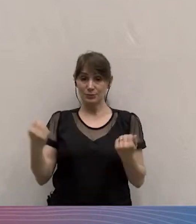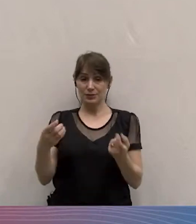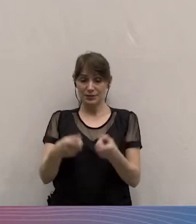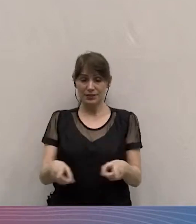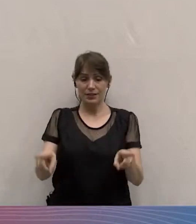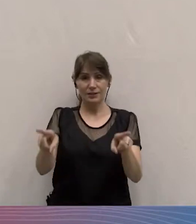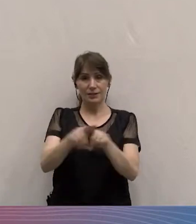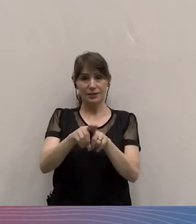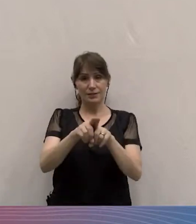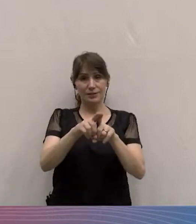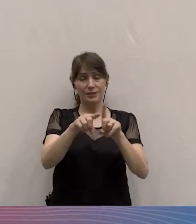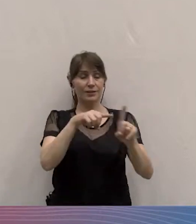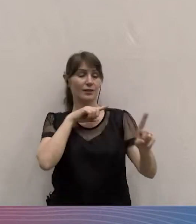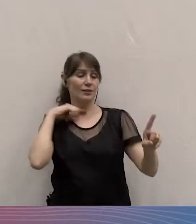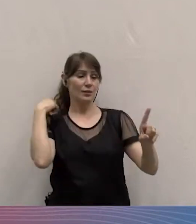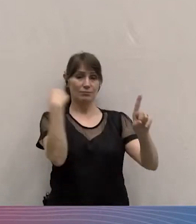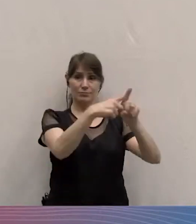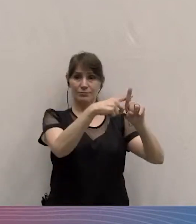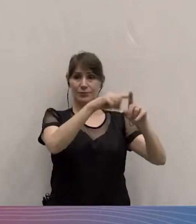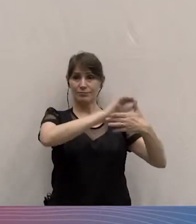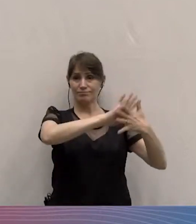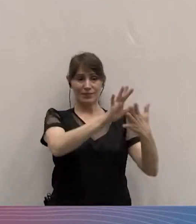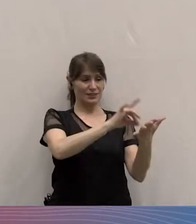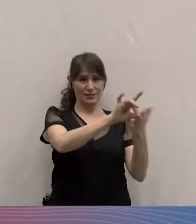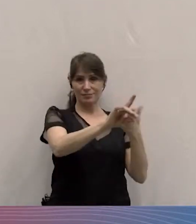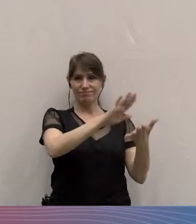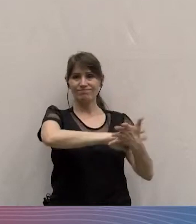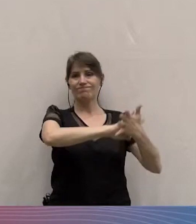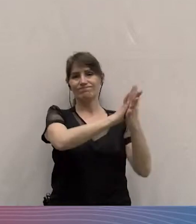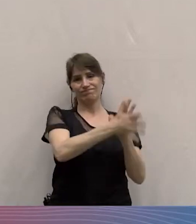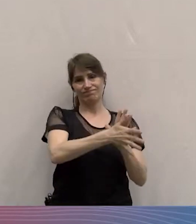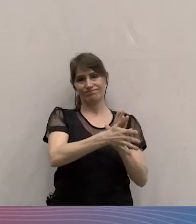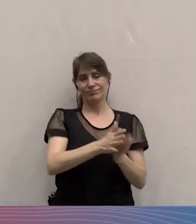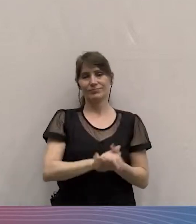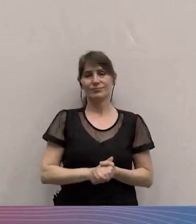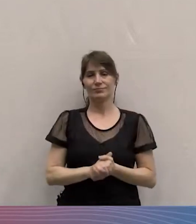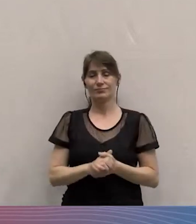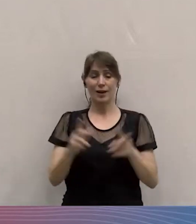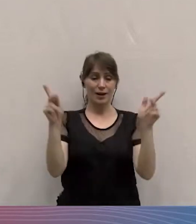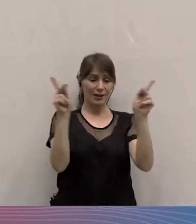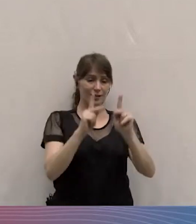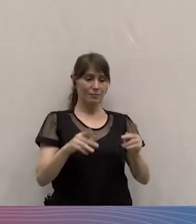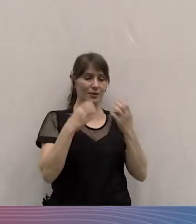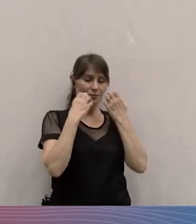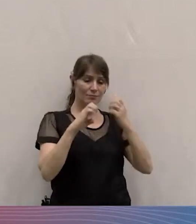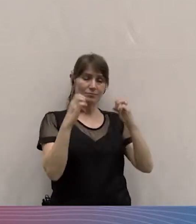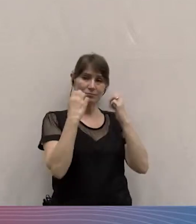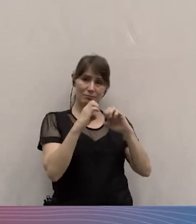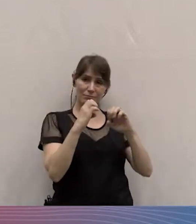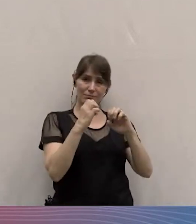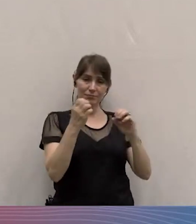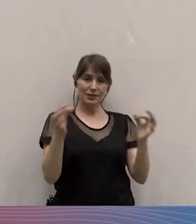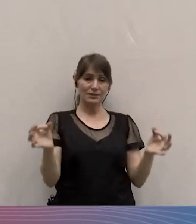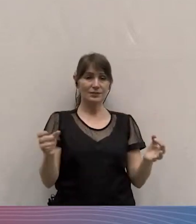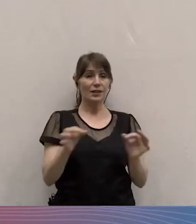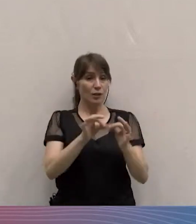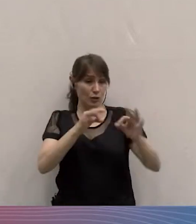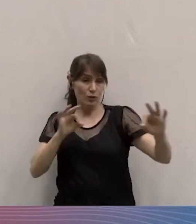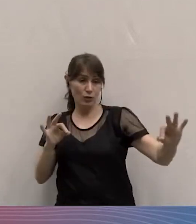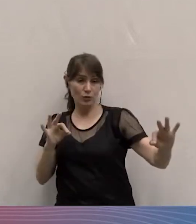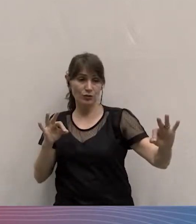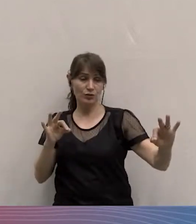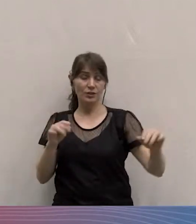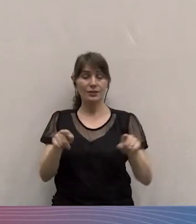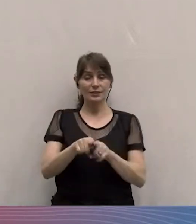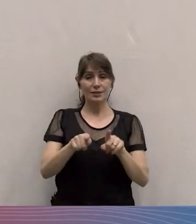inimizade pela cruz. E vindo, evangelizou paz a vós outros que estáveis longe, e paz também aos que